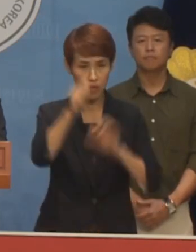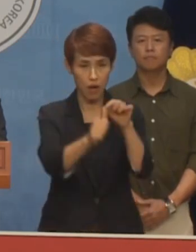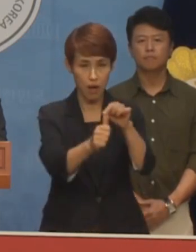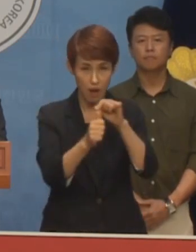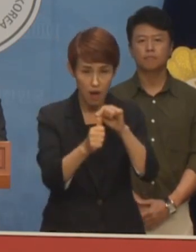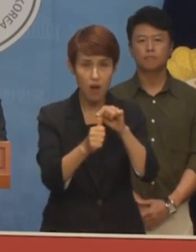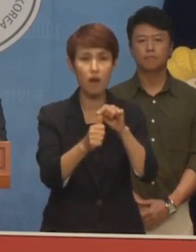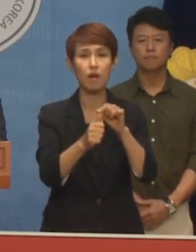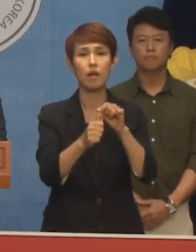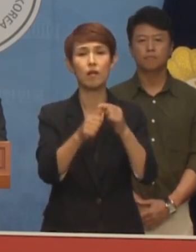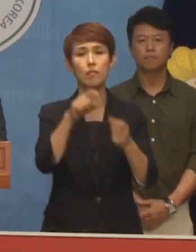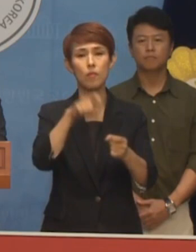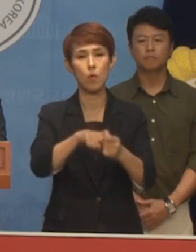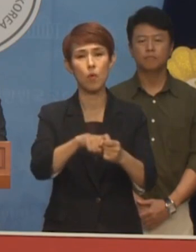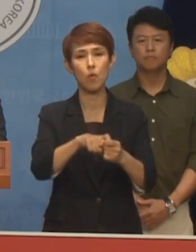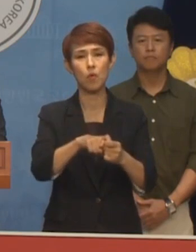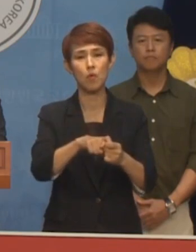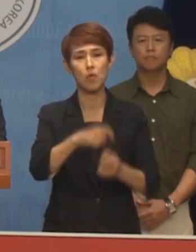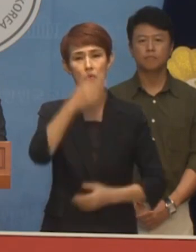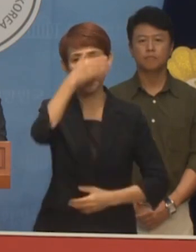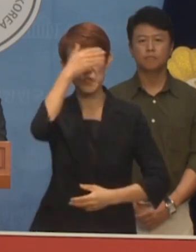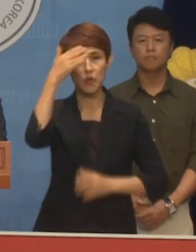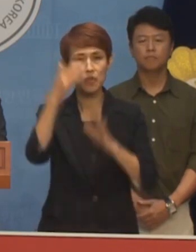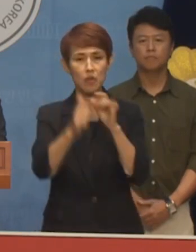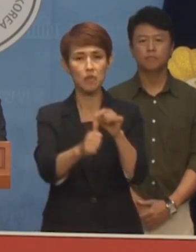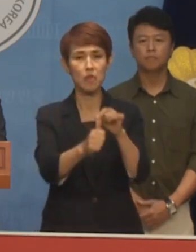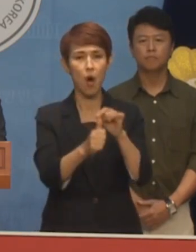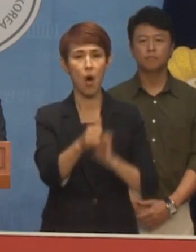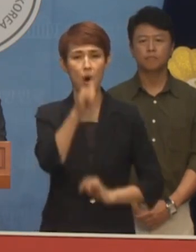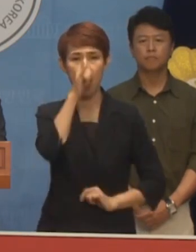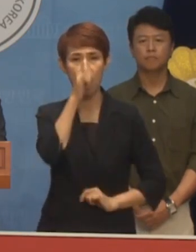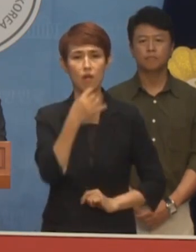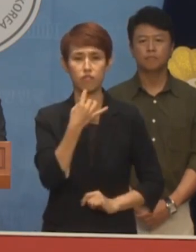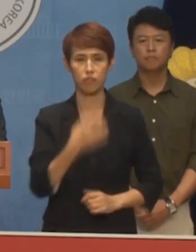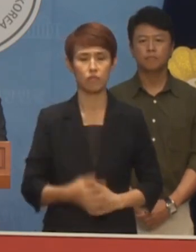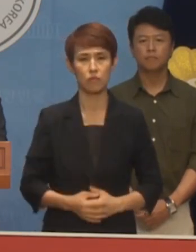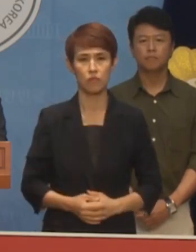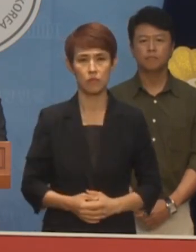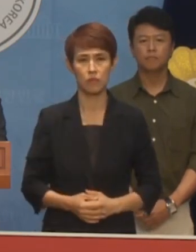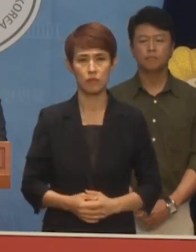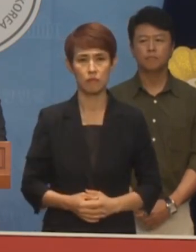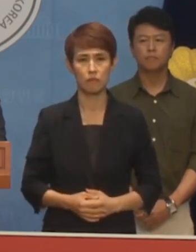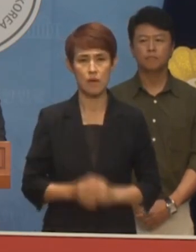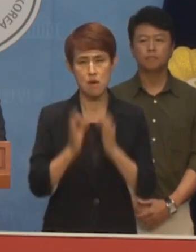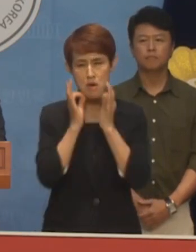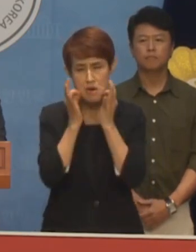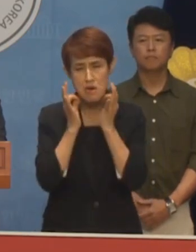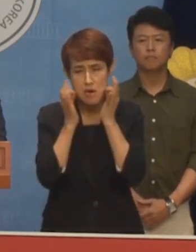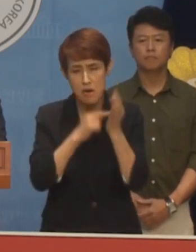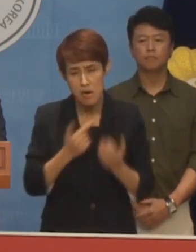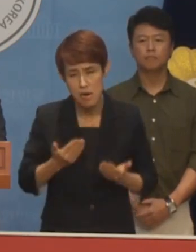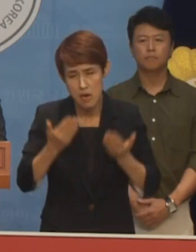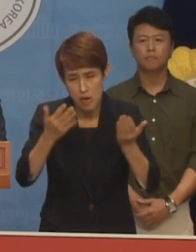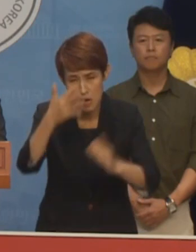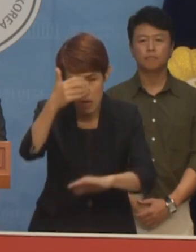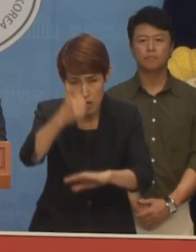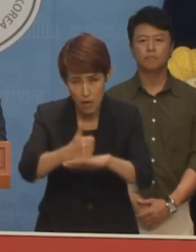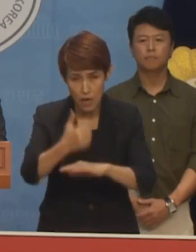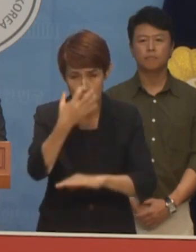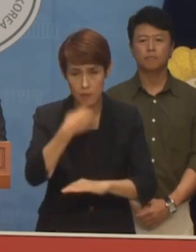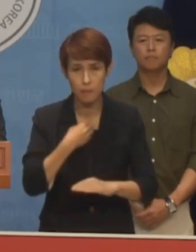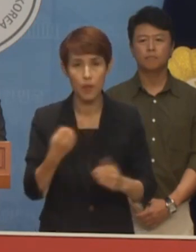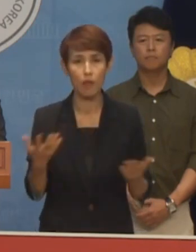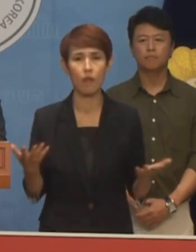온갖 명분으로 새로운 인물을 받들기 위한 발판 역할만 해왔을 뿐 아무리 노력하고 헌신해도 돌아오는 것은